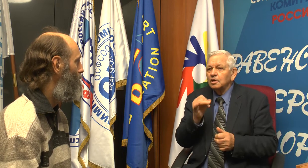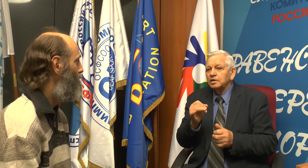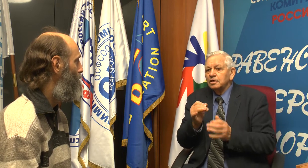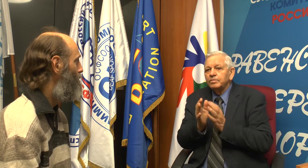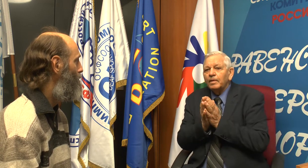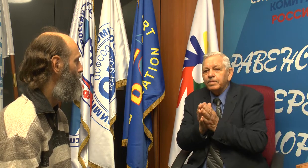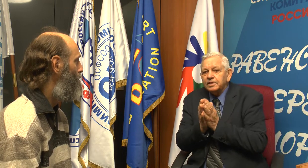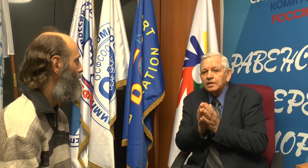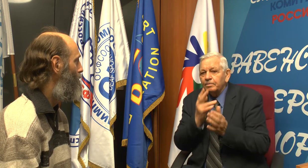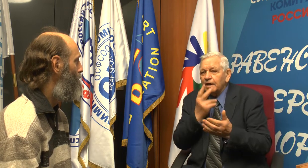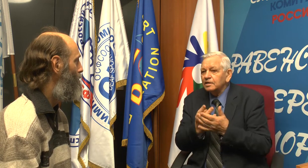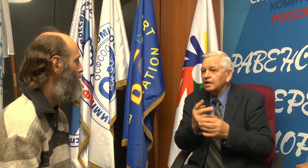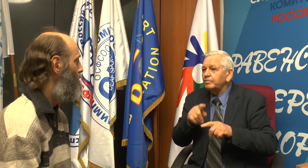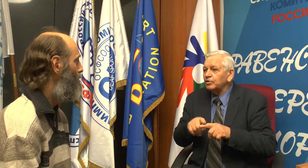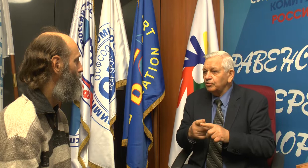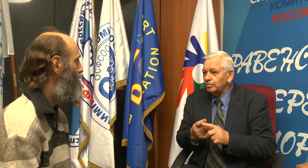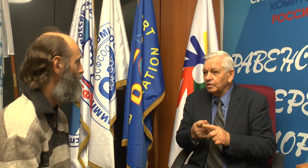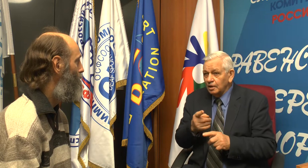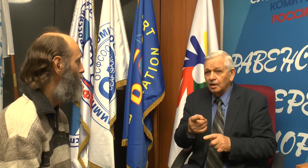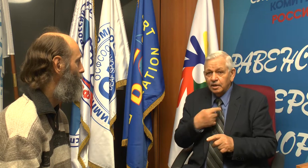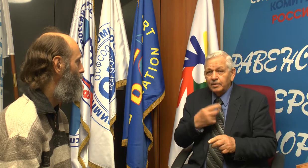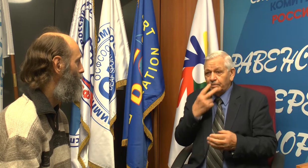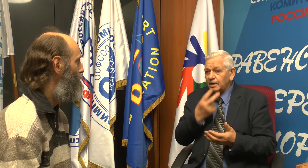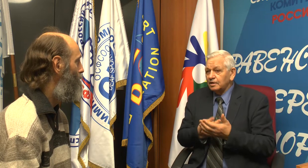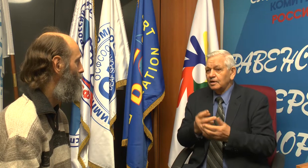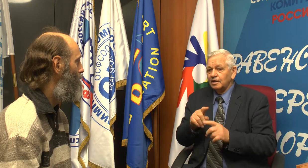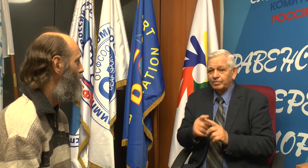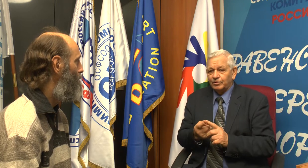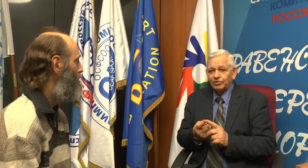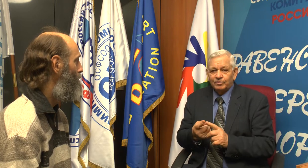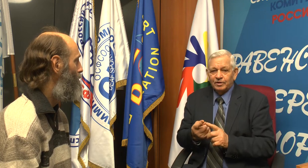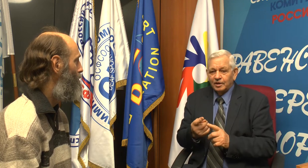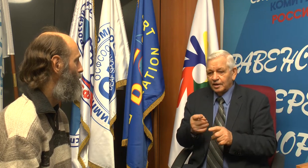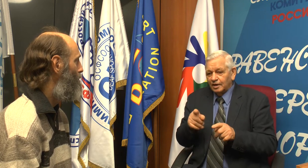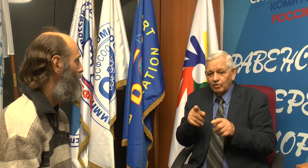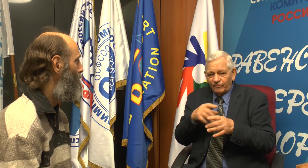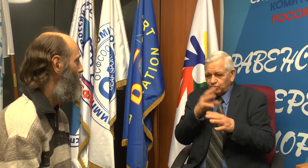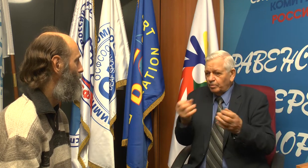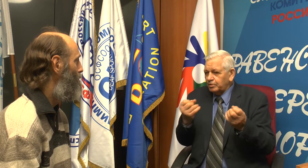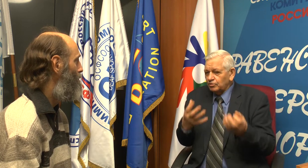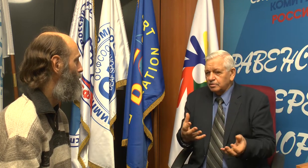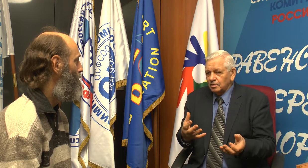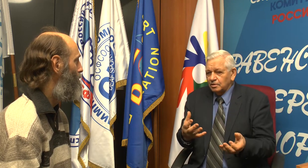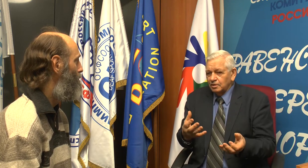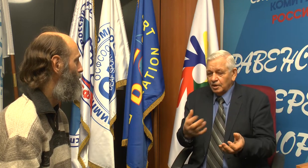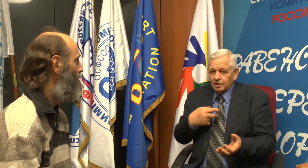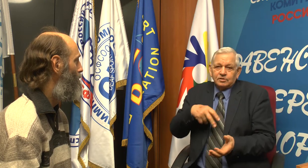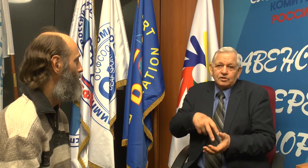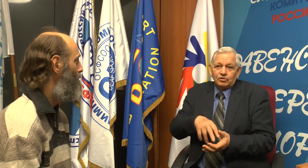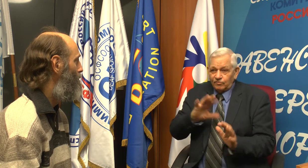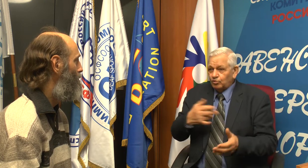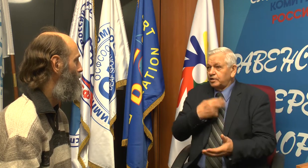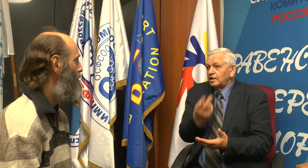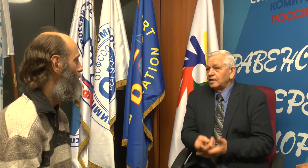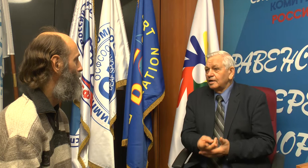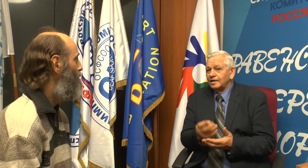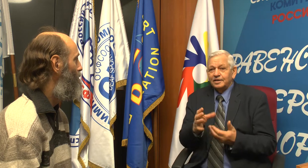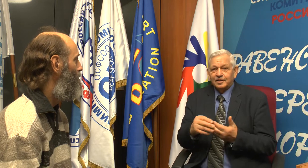И попросил показать приемы. Они мне показали приемы. Все просто. Я стою, вдруг я на